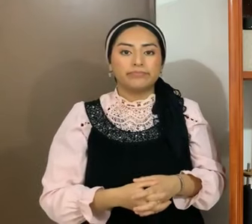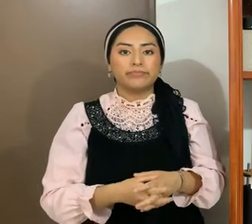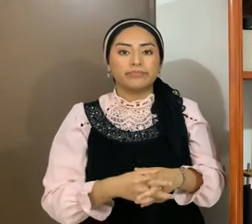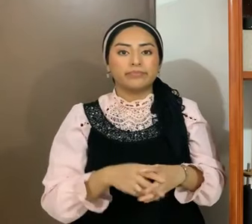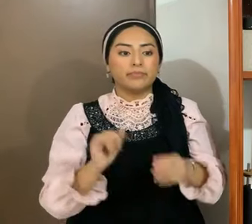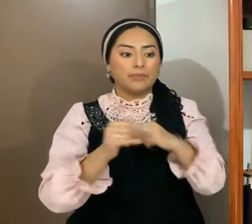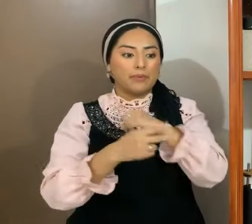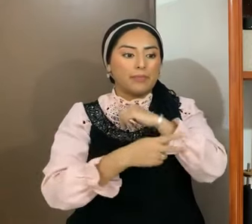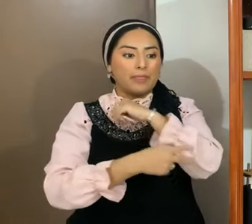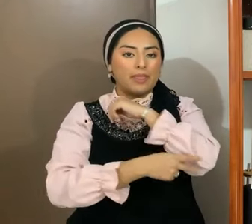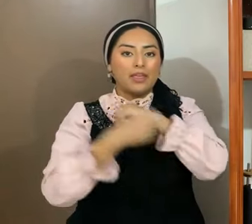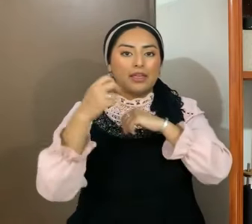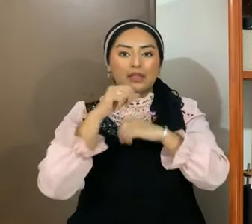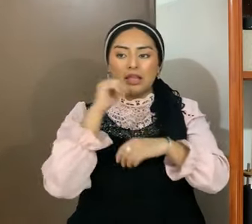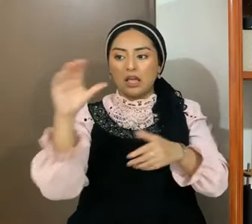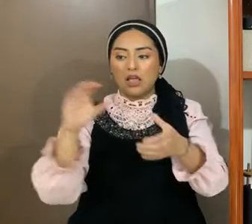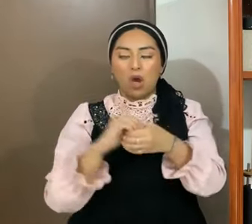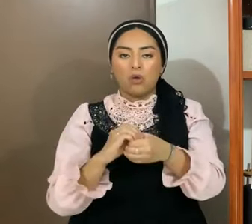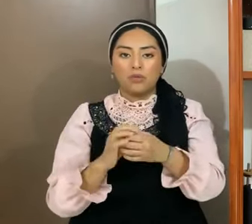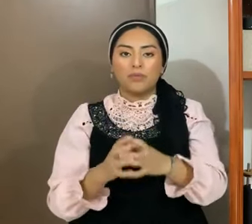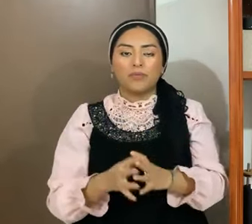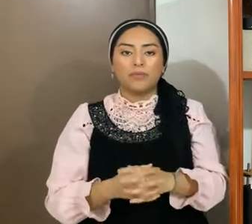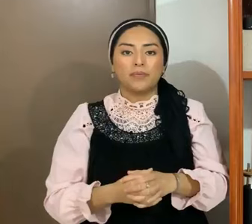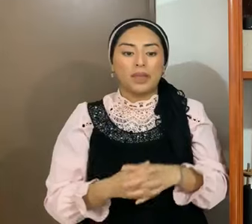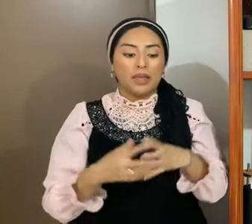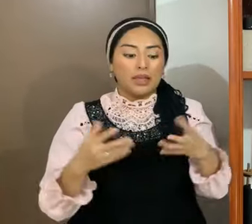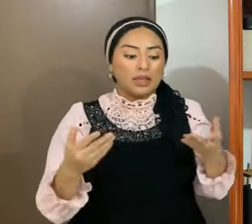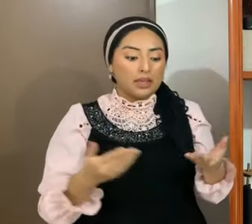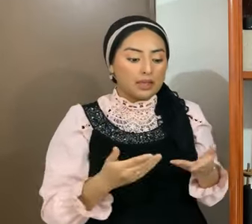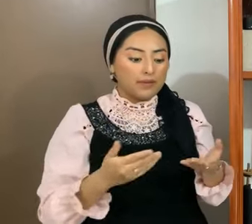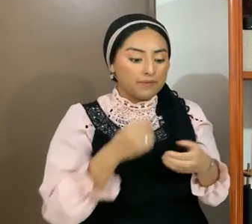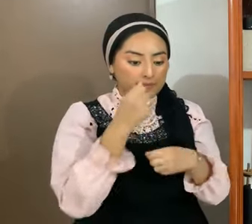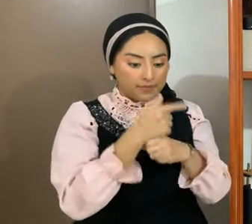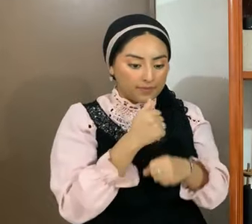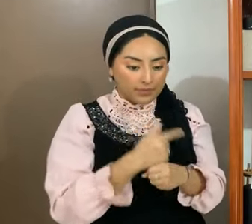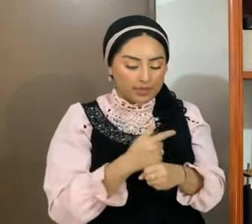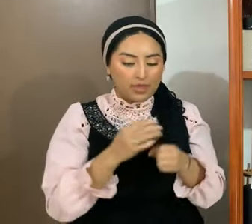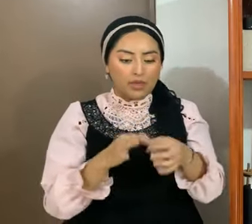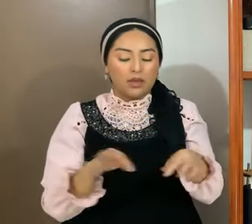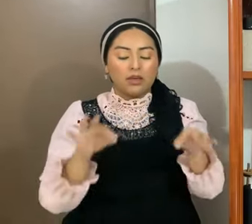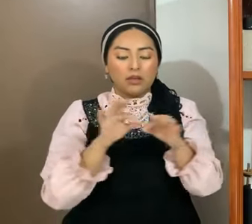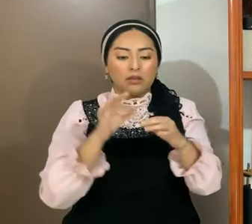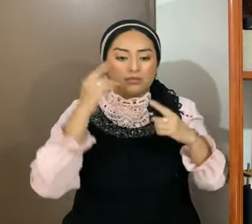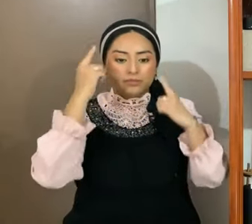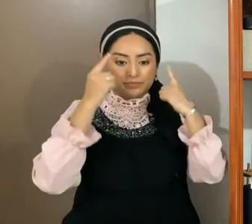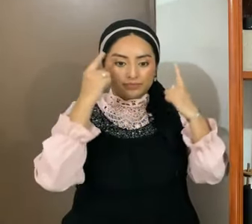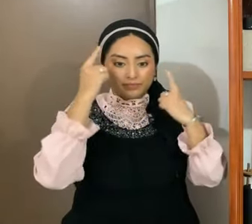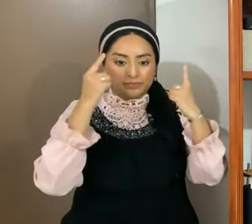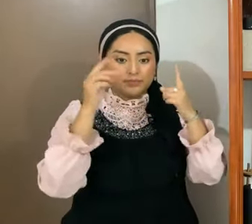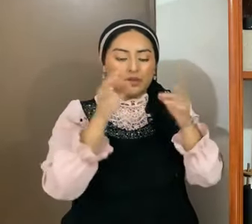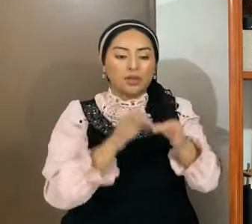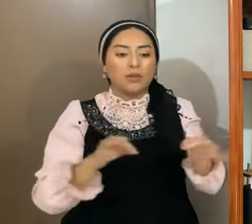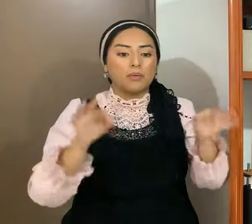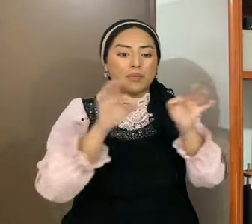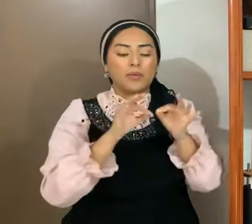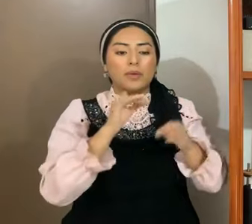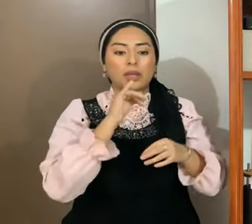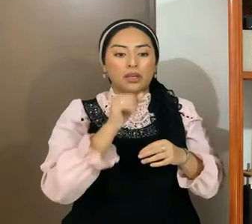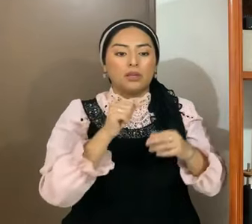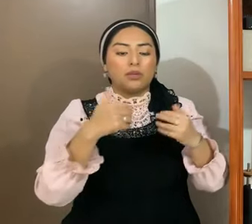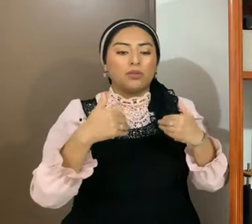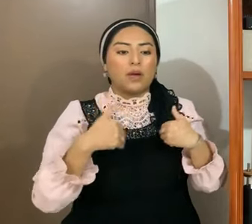Usurpan, toman funciones que no les corresponden. Aquí, amados Sahim, tengamos que reflexionar en lo importante que es tener un